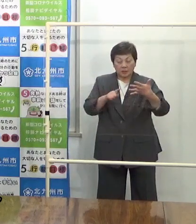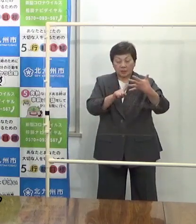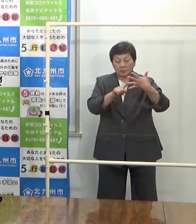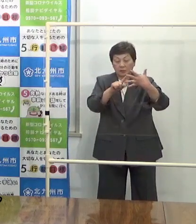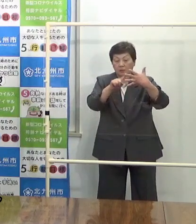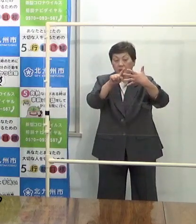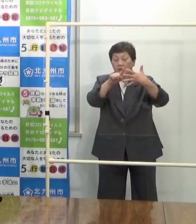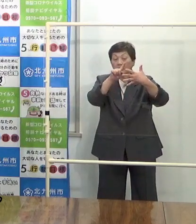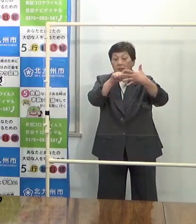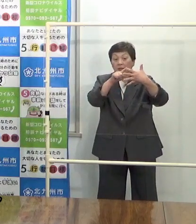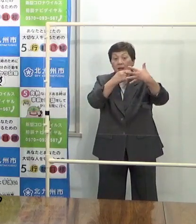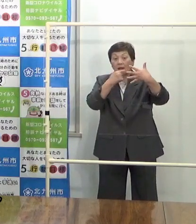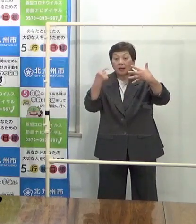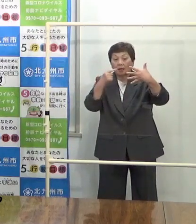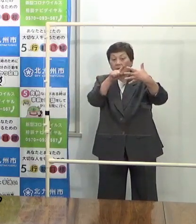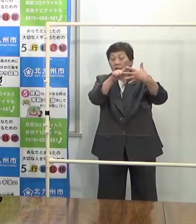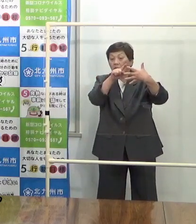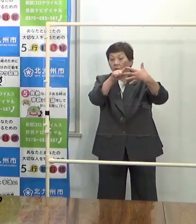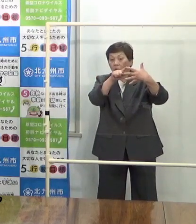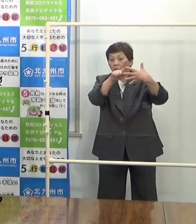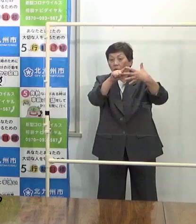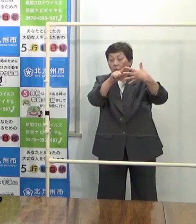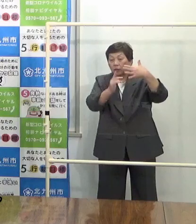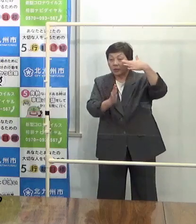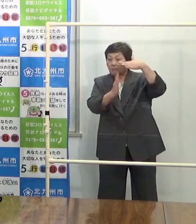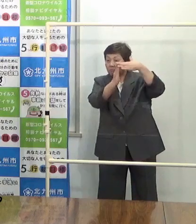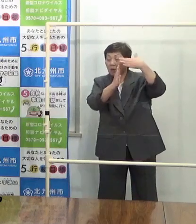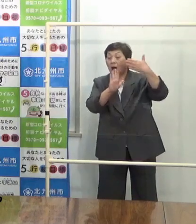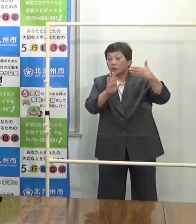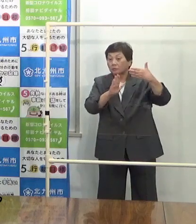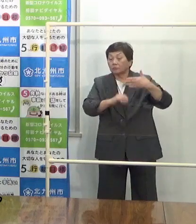くなところにあります。